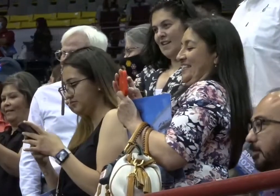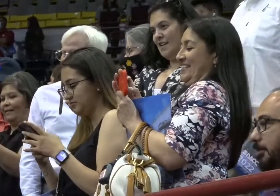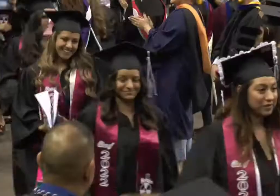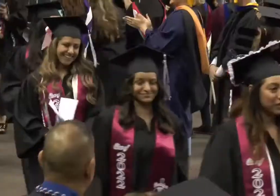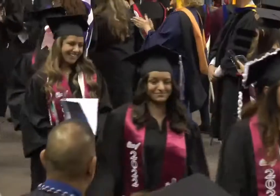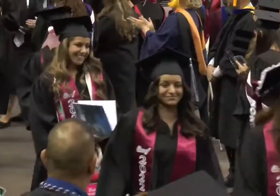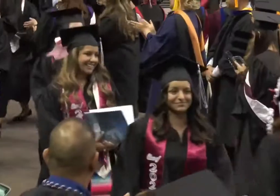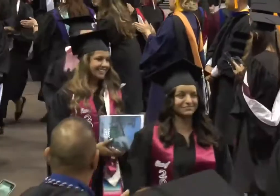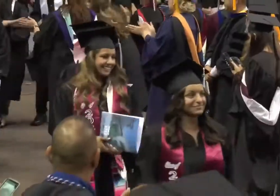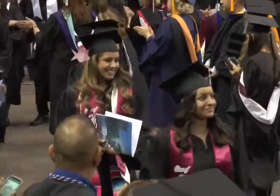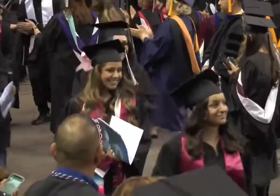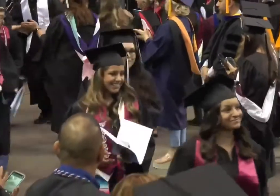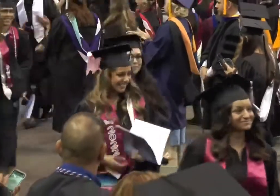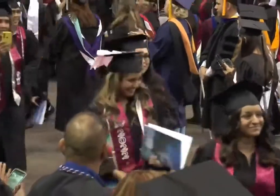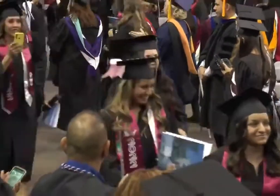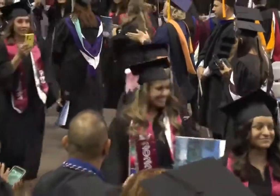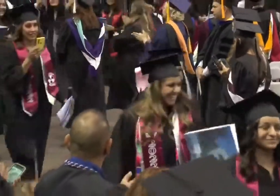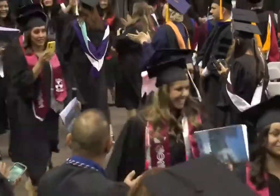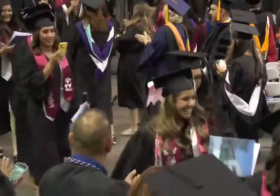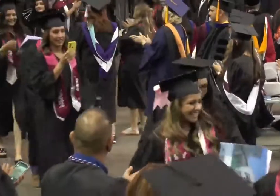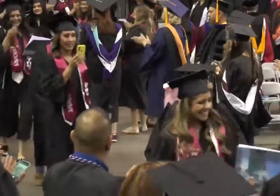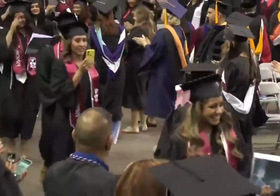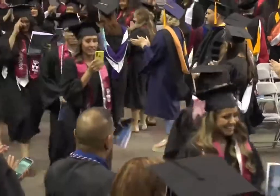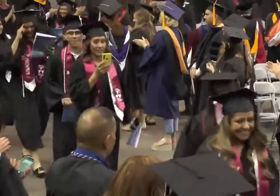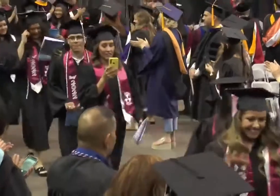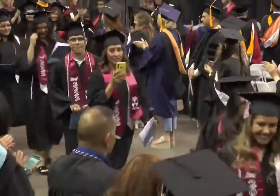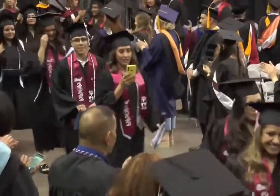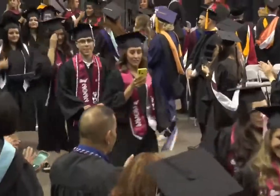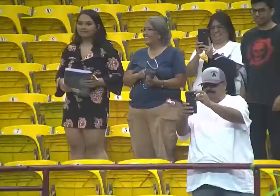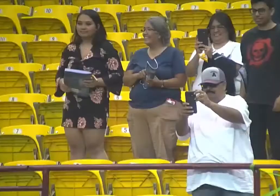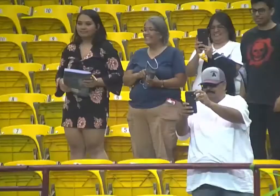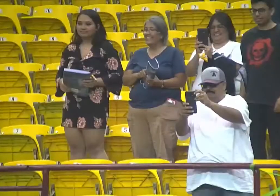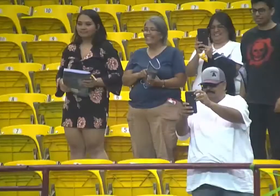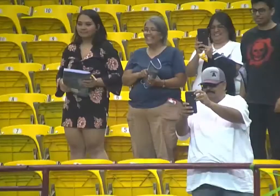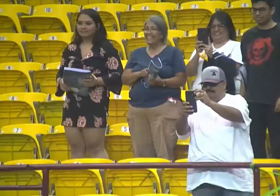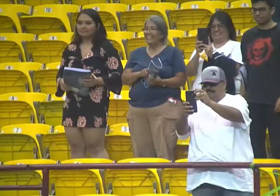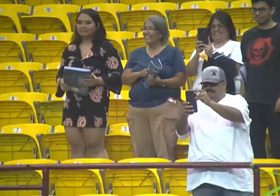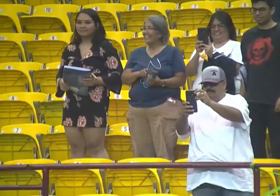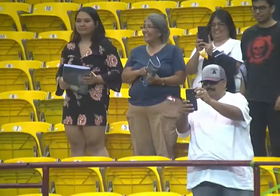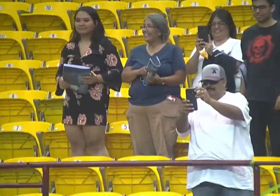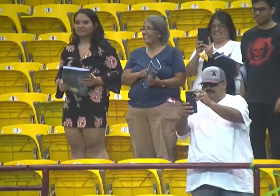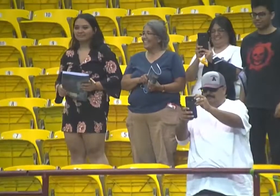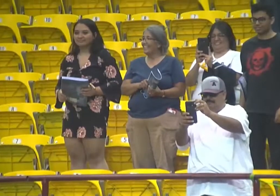ay. Es bien sabido que